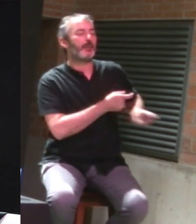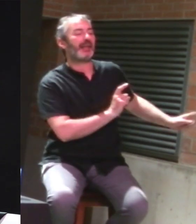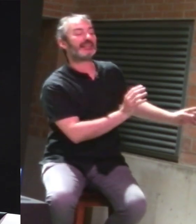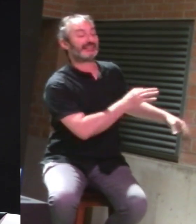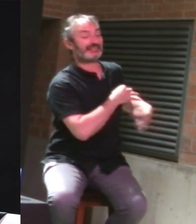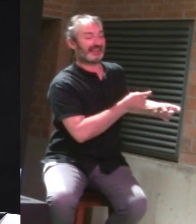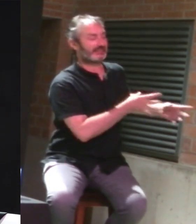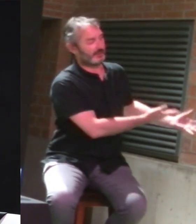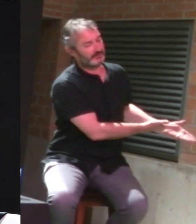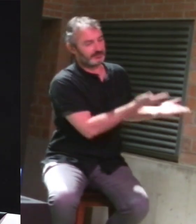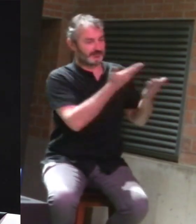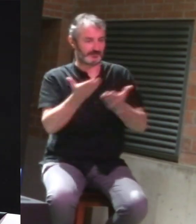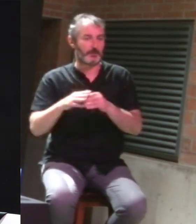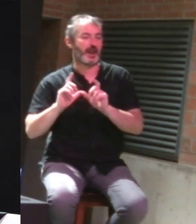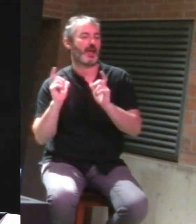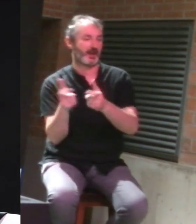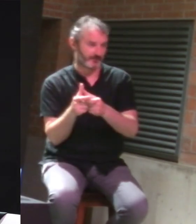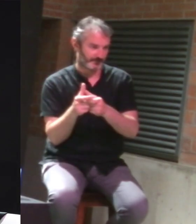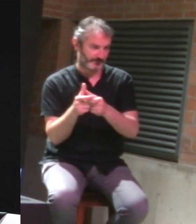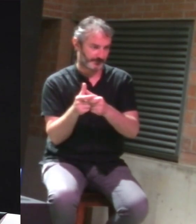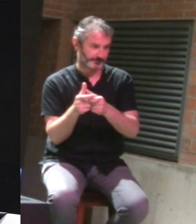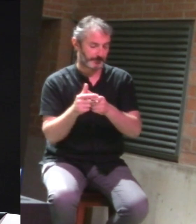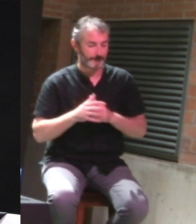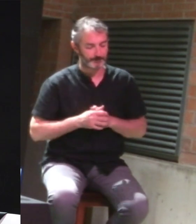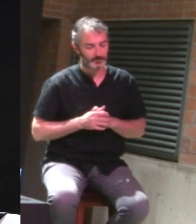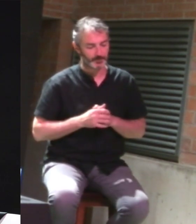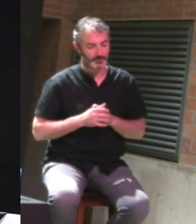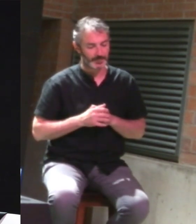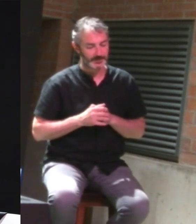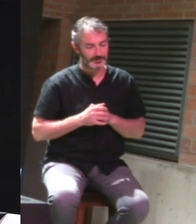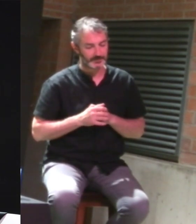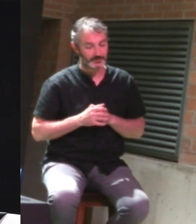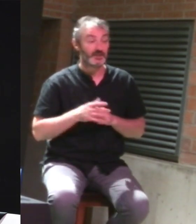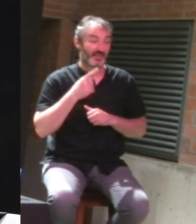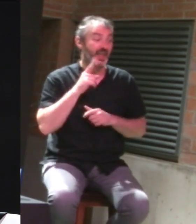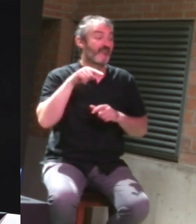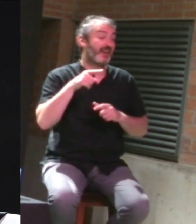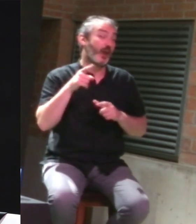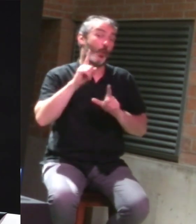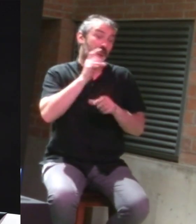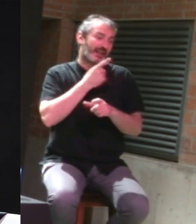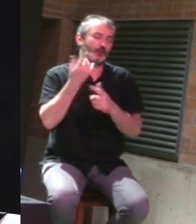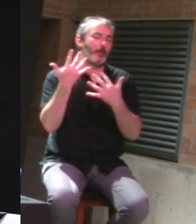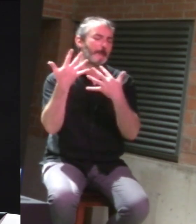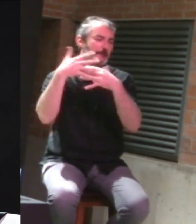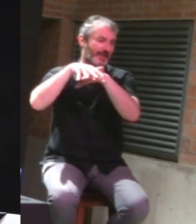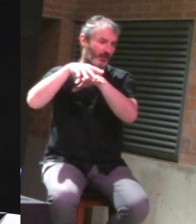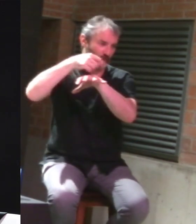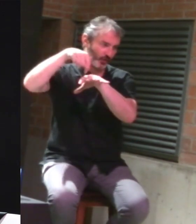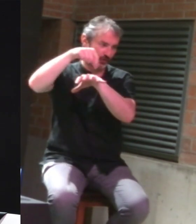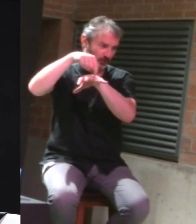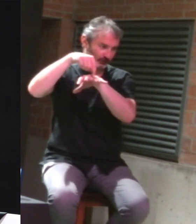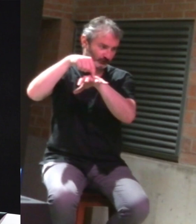sindicats majoritàriament d'homes, com seria l'adoberia, juntament amb els sindicats tèxtils. Fixeu-vos bé, perquè al